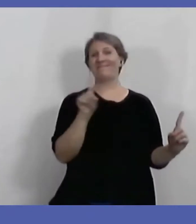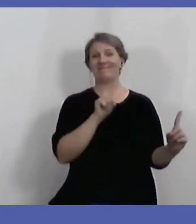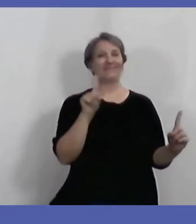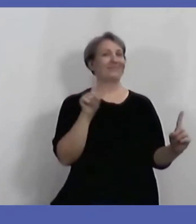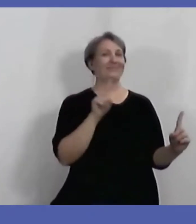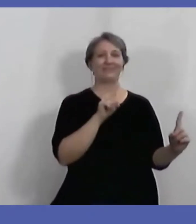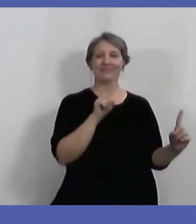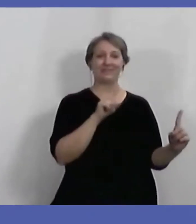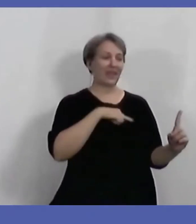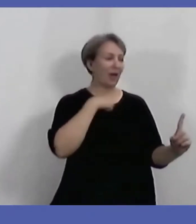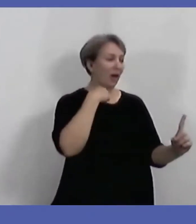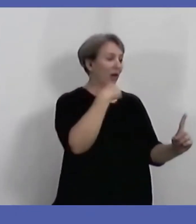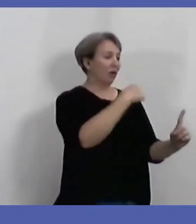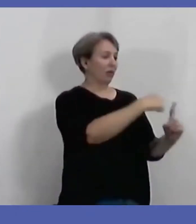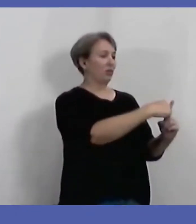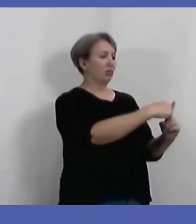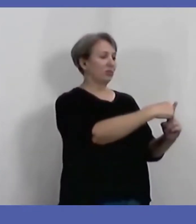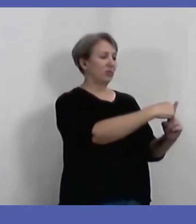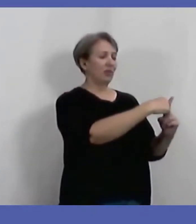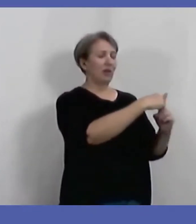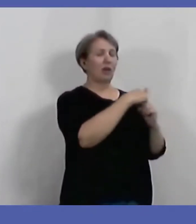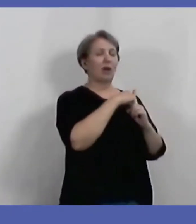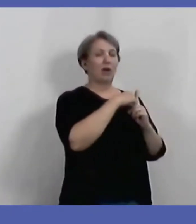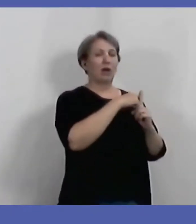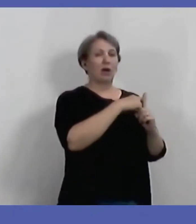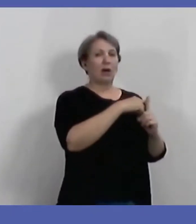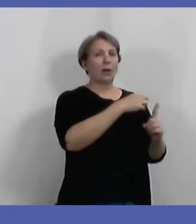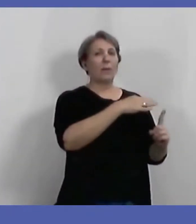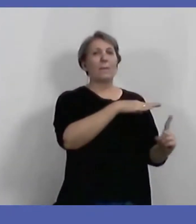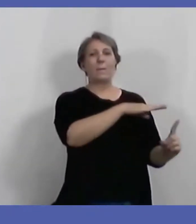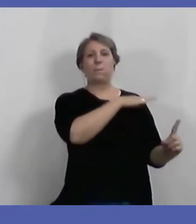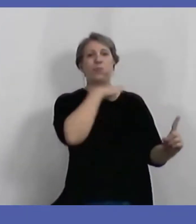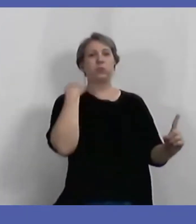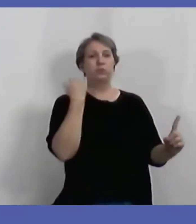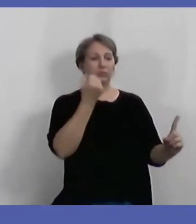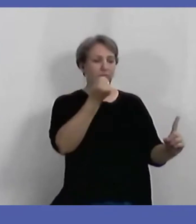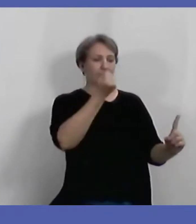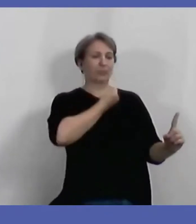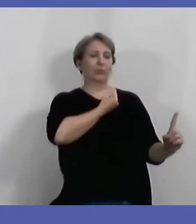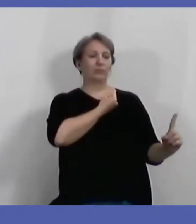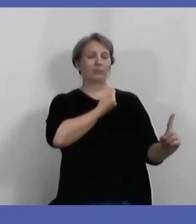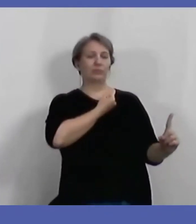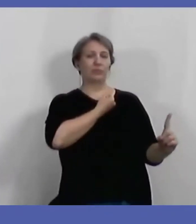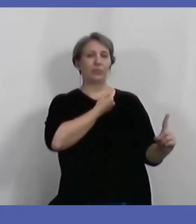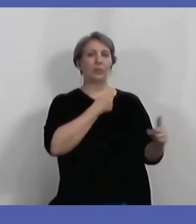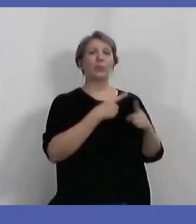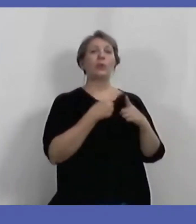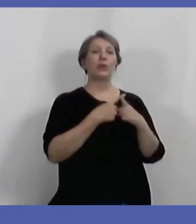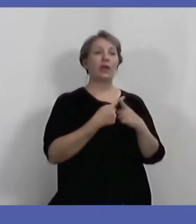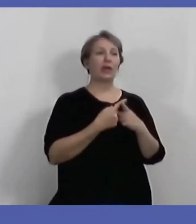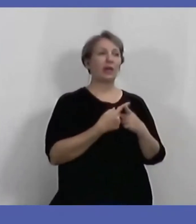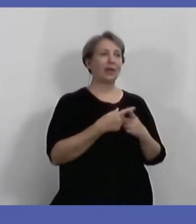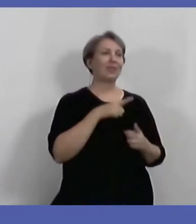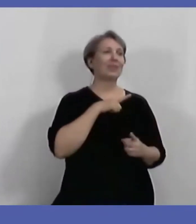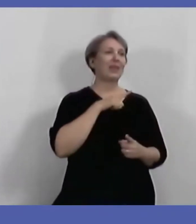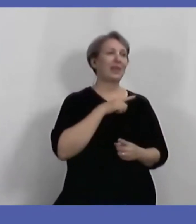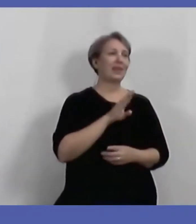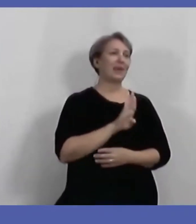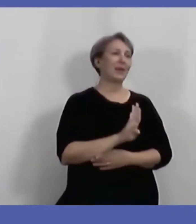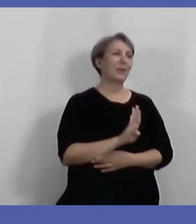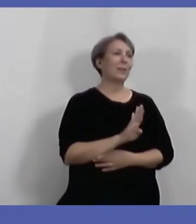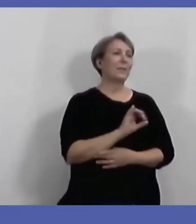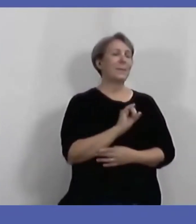Porque dentro de você, né, tem Bemote, tem Leviatã. E